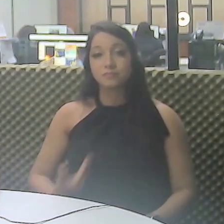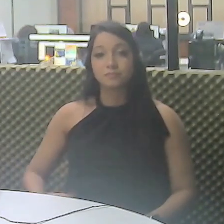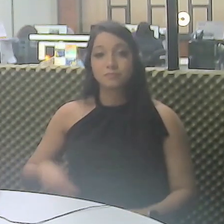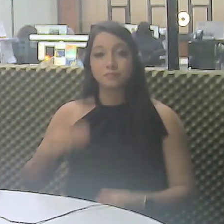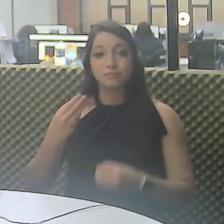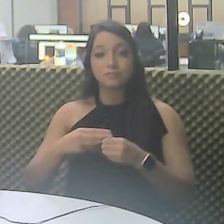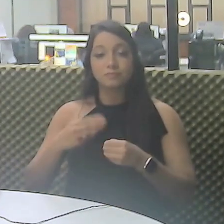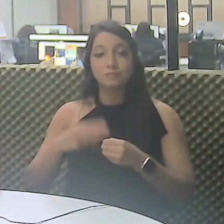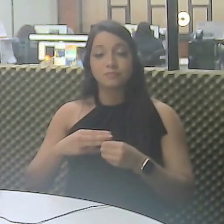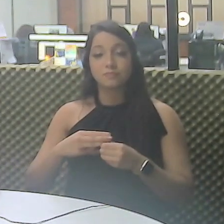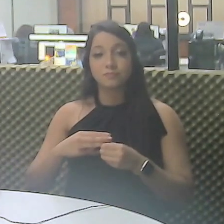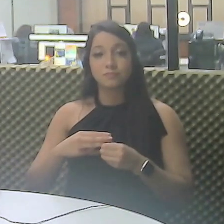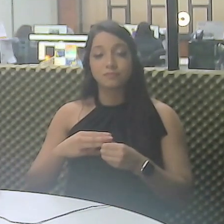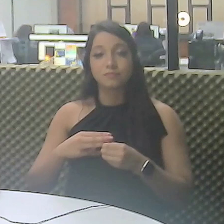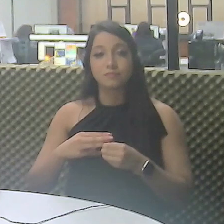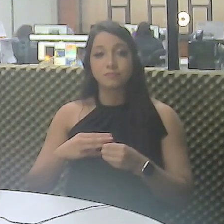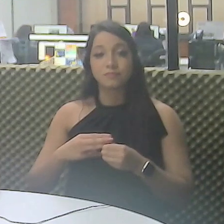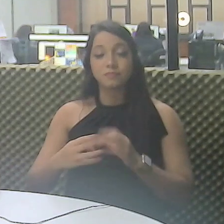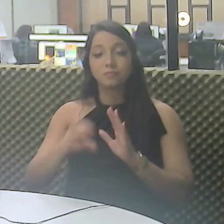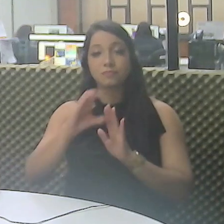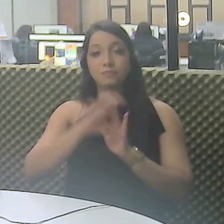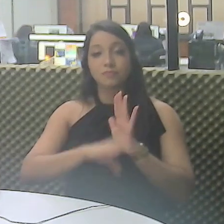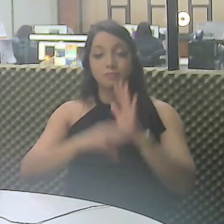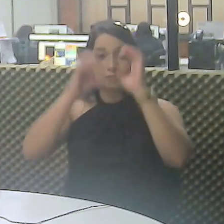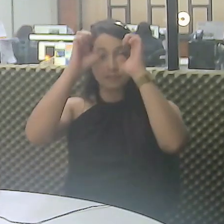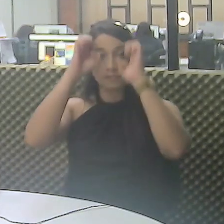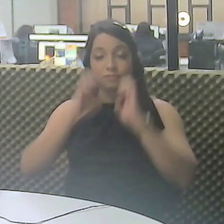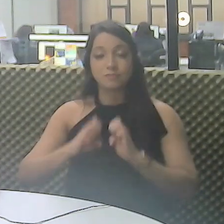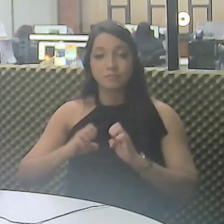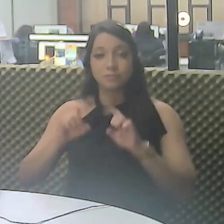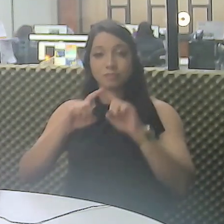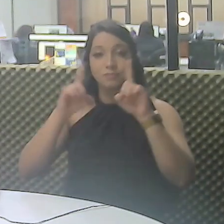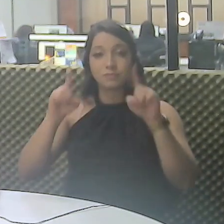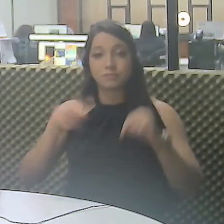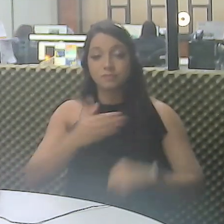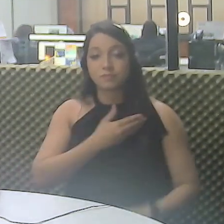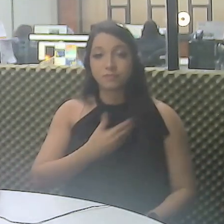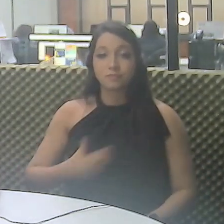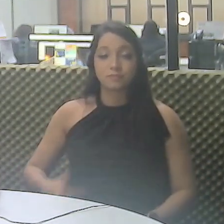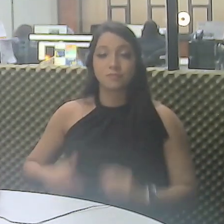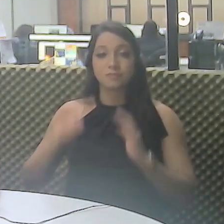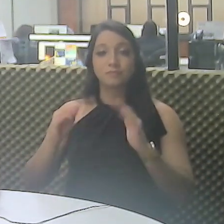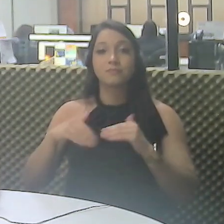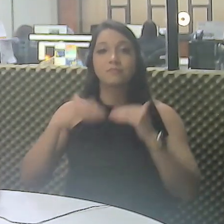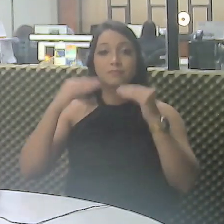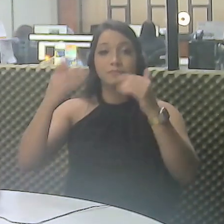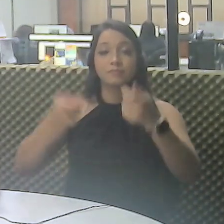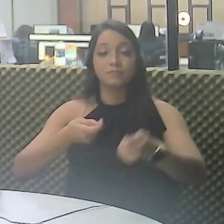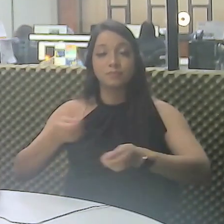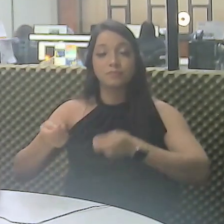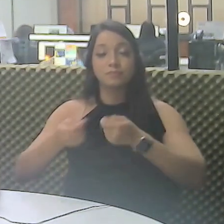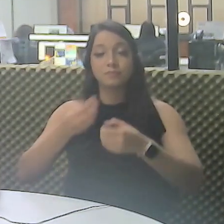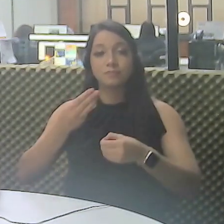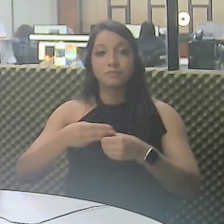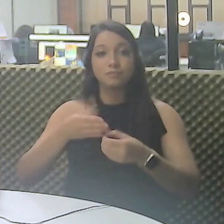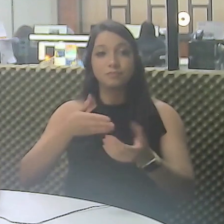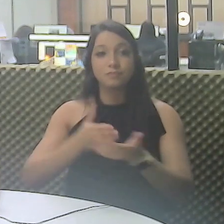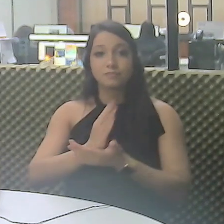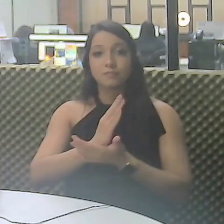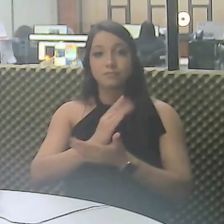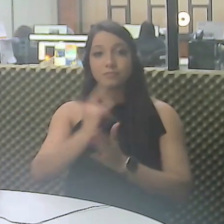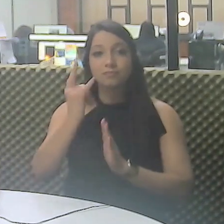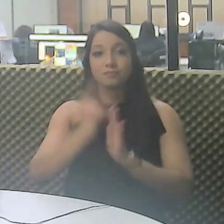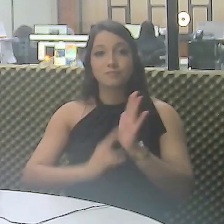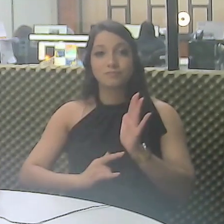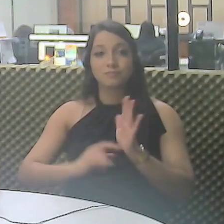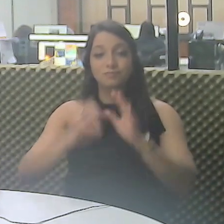municipal. Desta vez é o Código de Ética do Servidor Público e da Alta Administração Municipal. O documento foi lançado pela Comissão